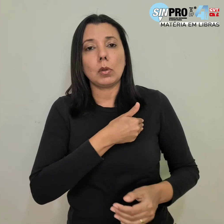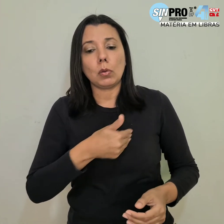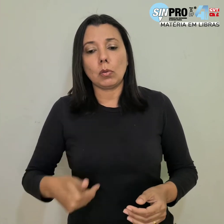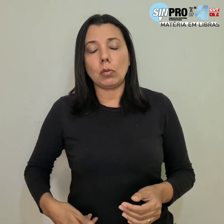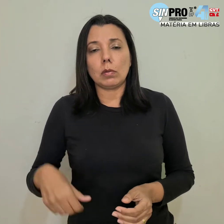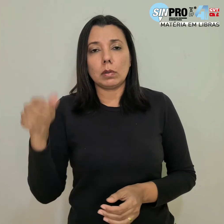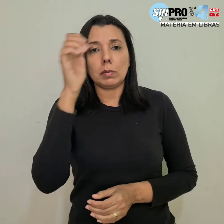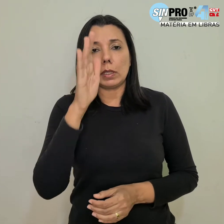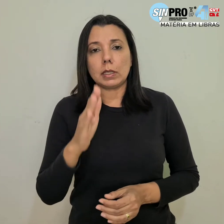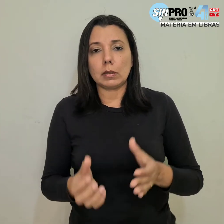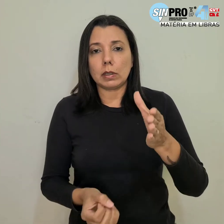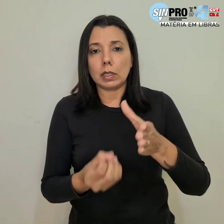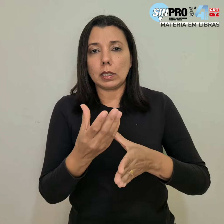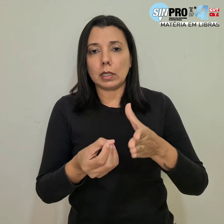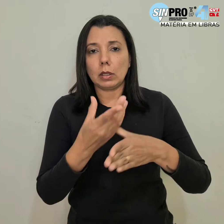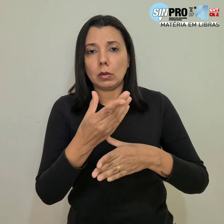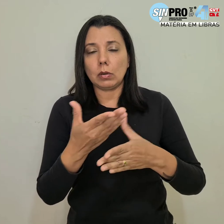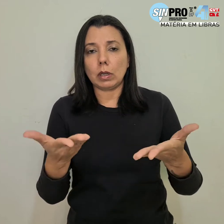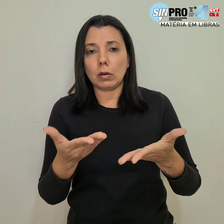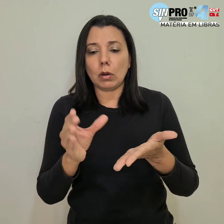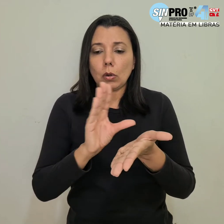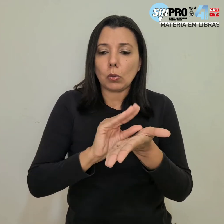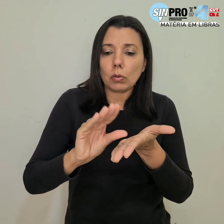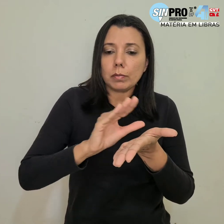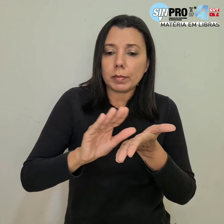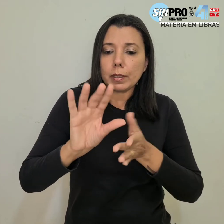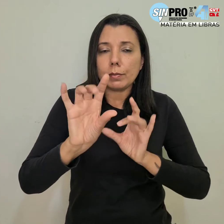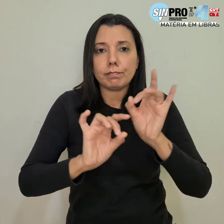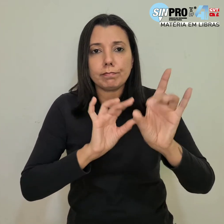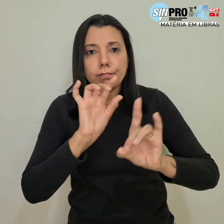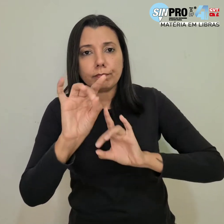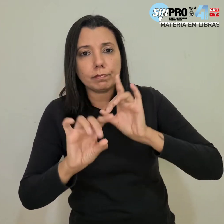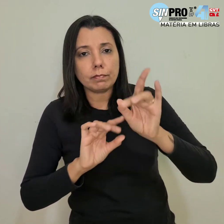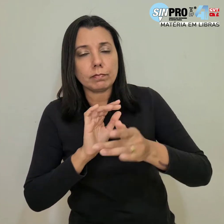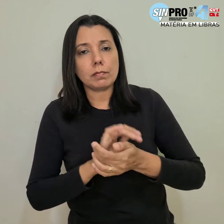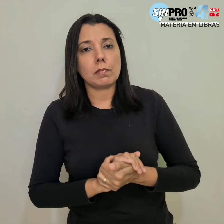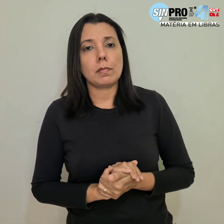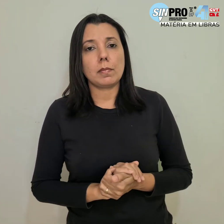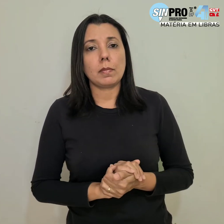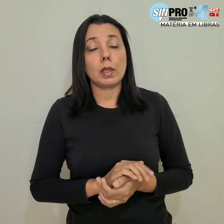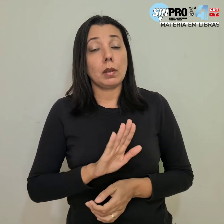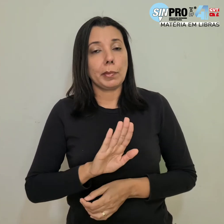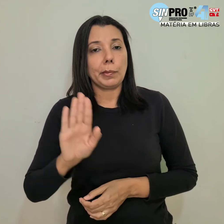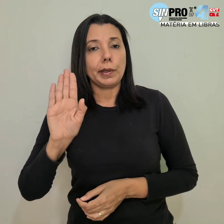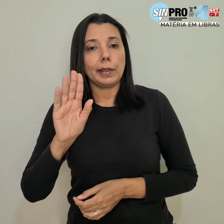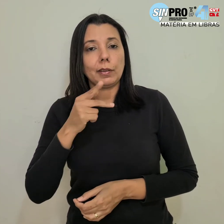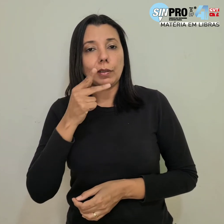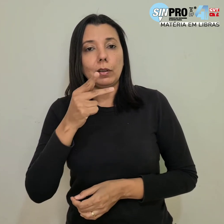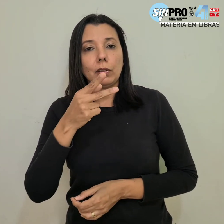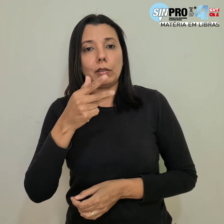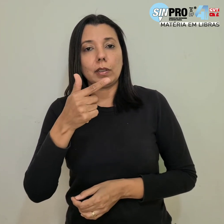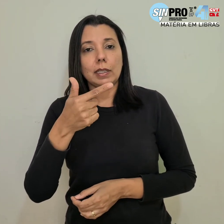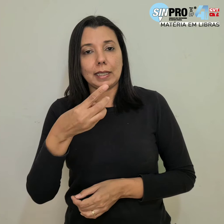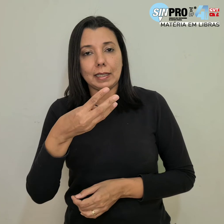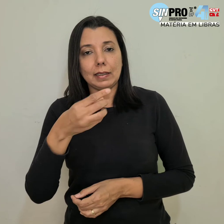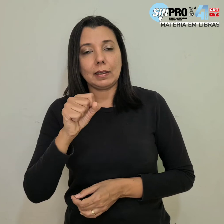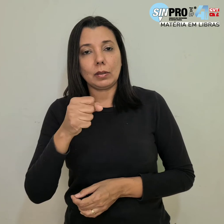governo brasileiro criou uma ação orçamentária específica, prometendo o valor de